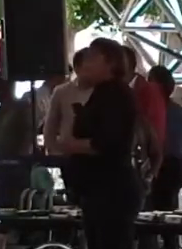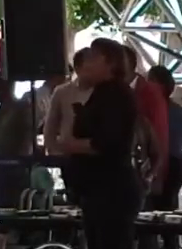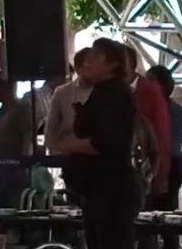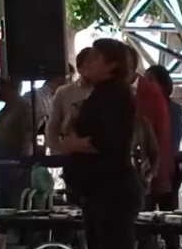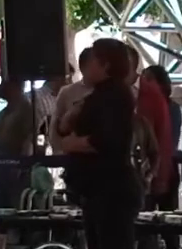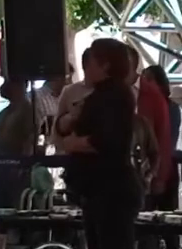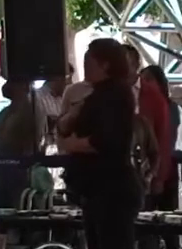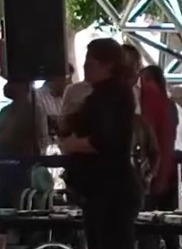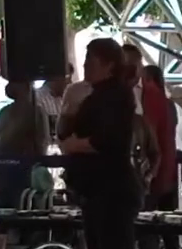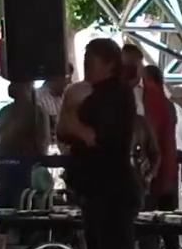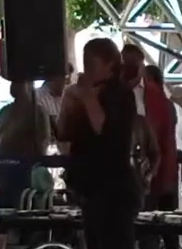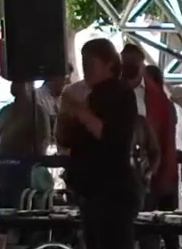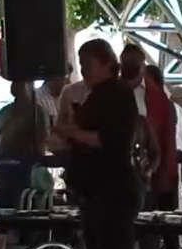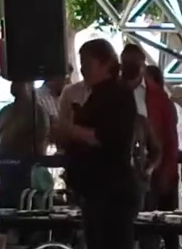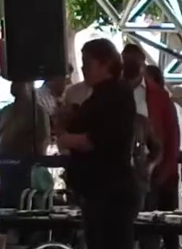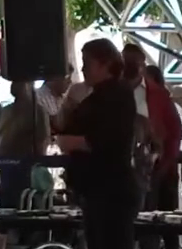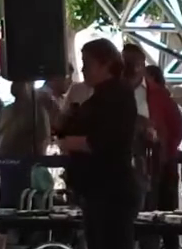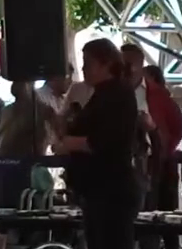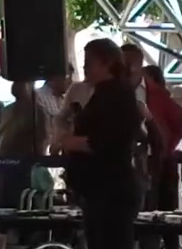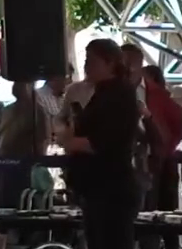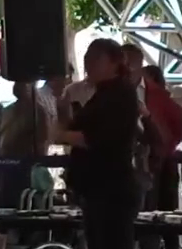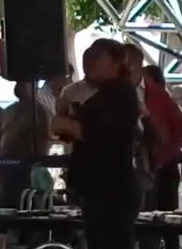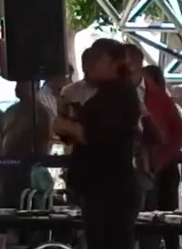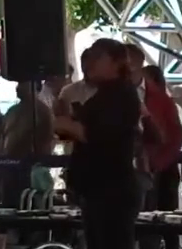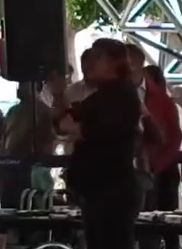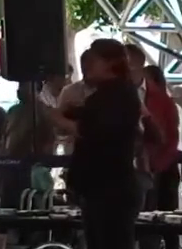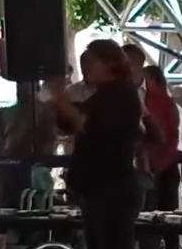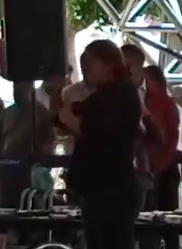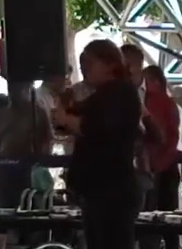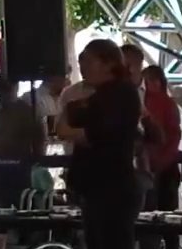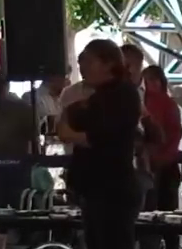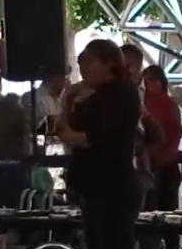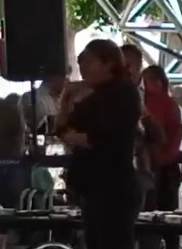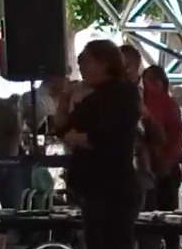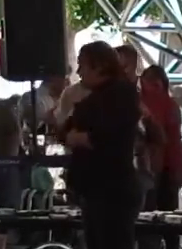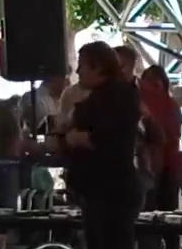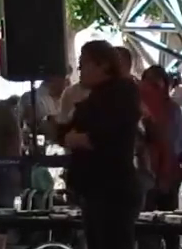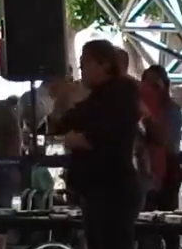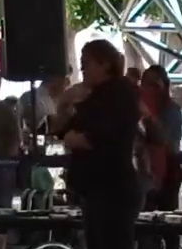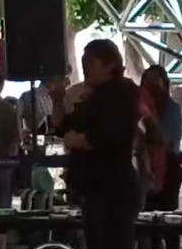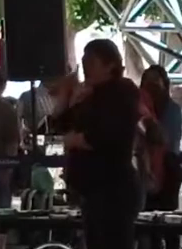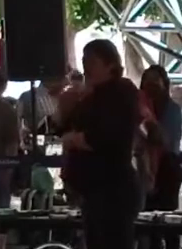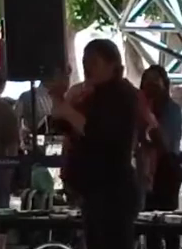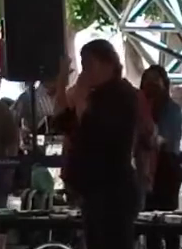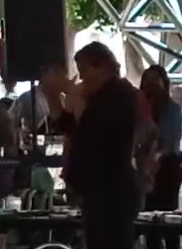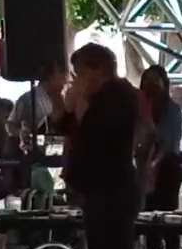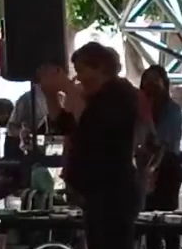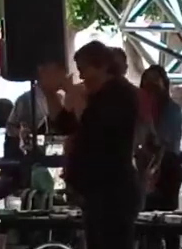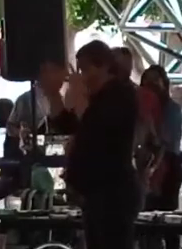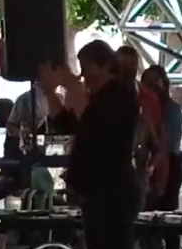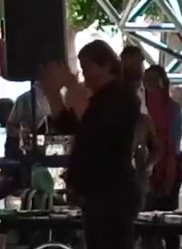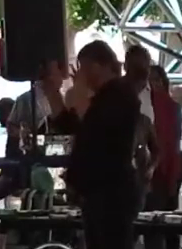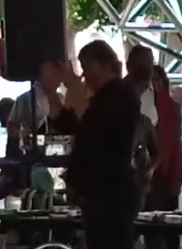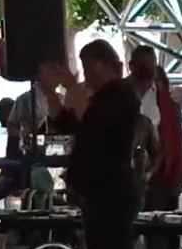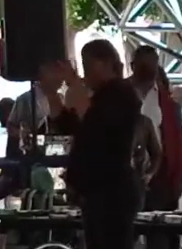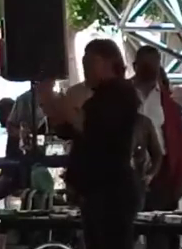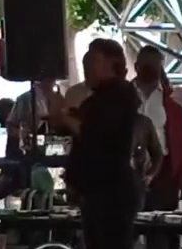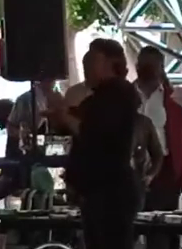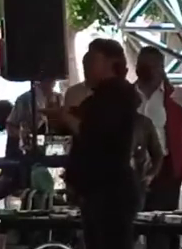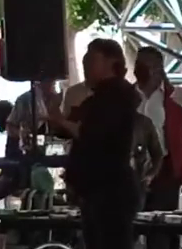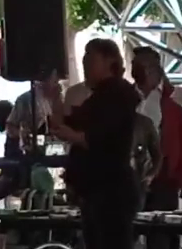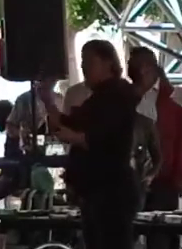poder estar con ustedes, y para empezar vamos a darnos un aplauso a todos los niñas y niños que hoy nos acompañan. Muchas gracias a